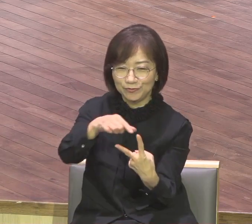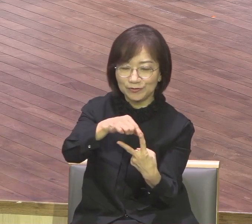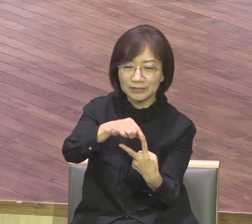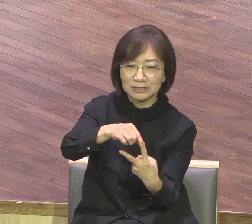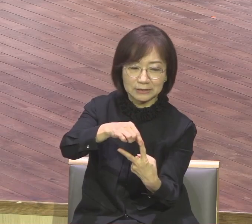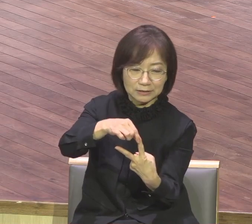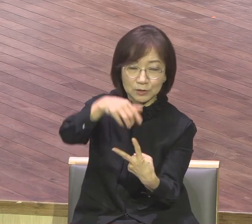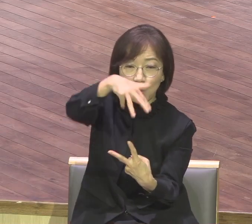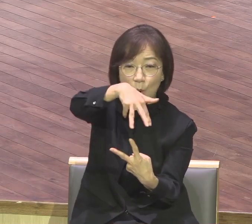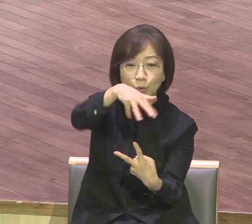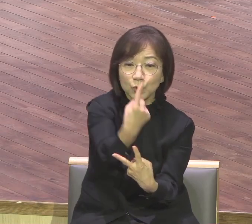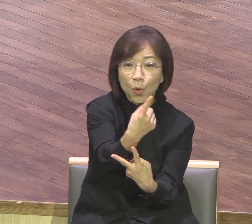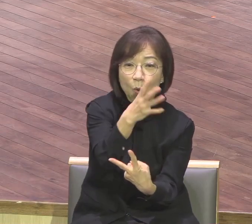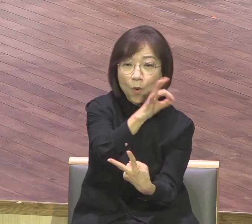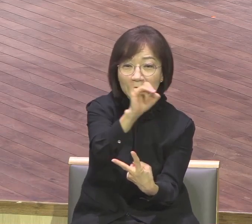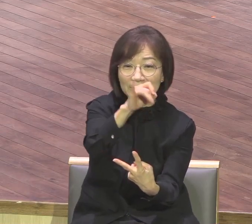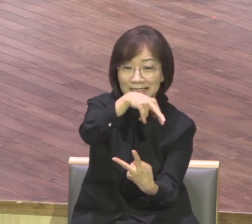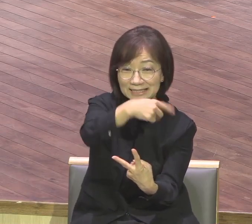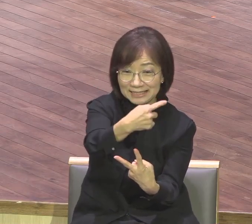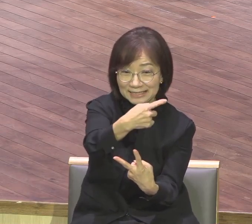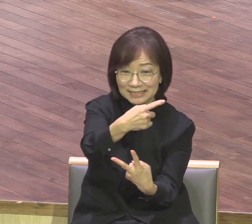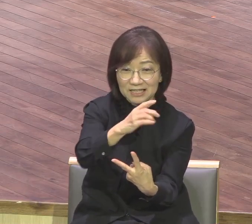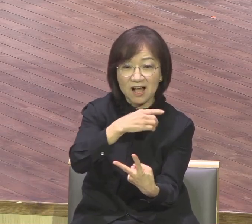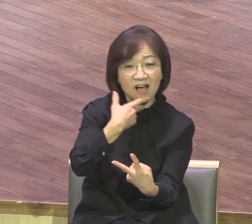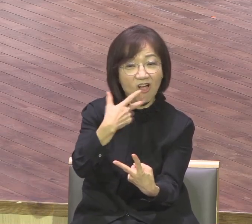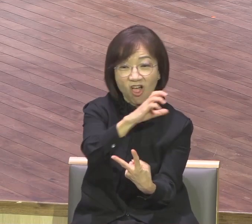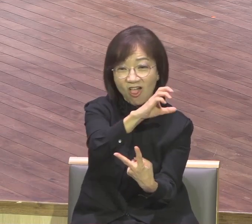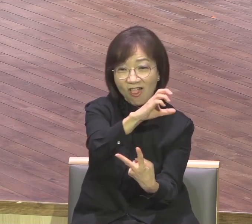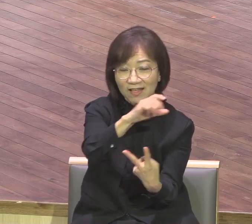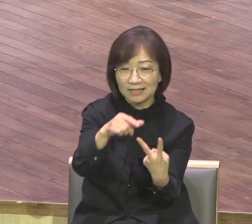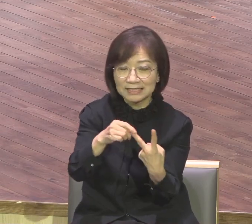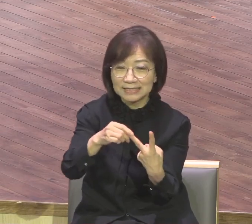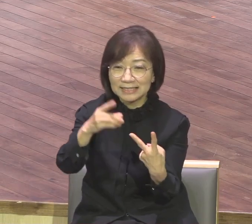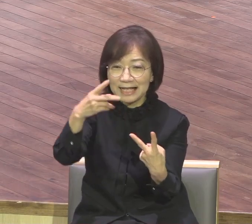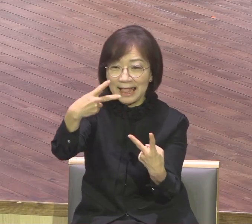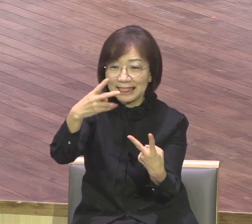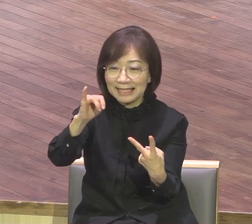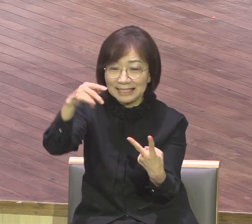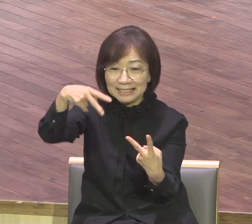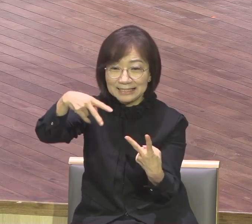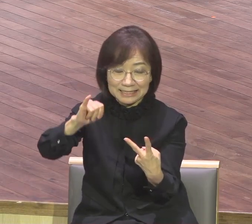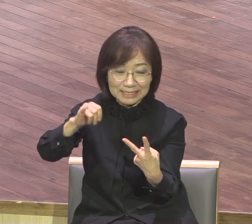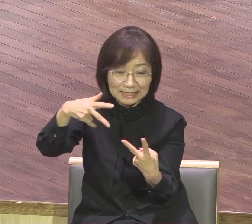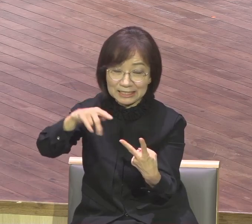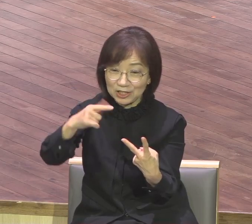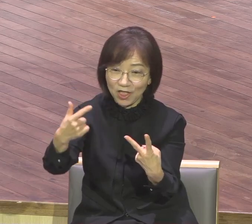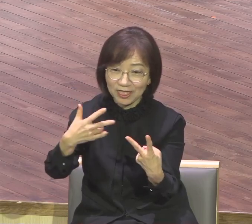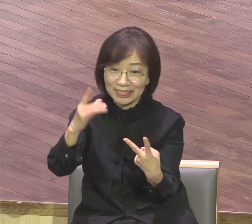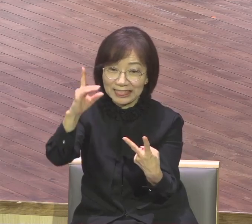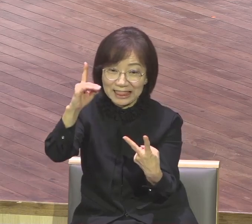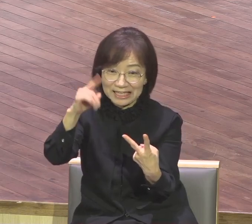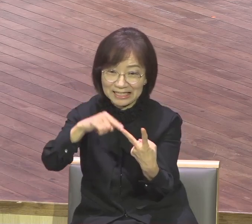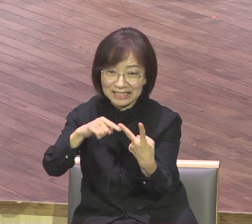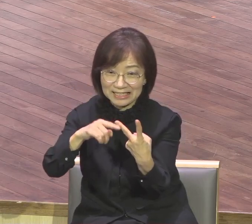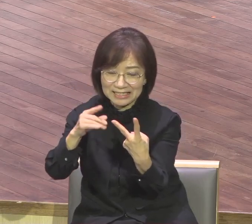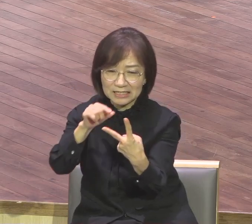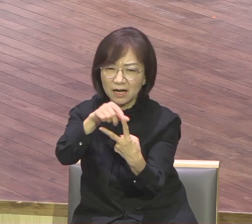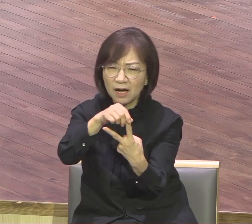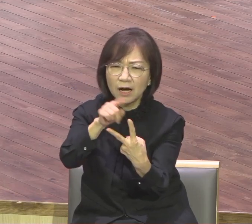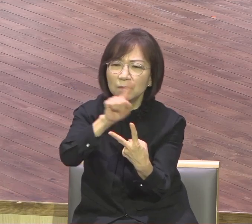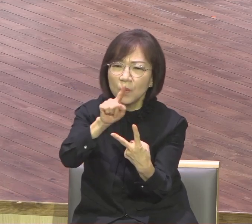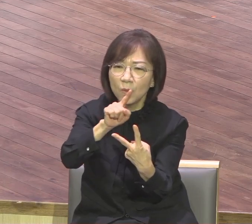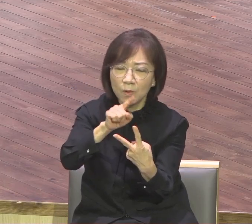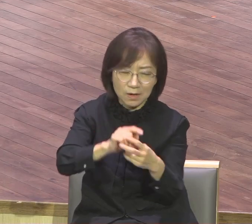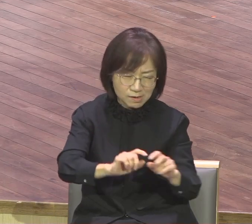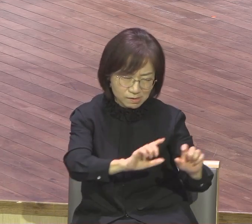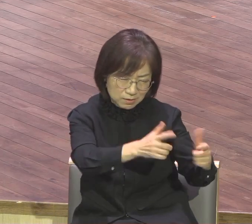choice. Choice와 decision 두 가지가 있습니다. Dos palabras que es choice y decisión. Choice는 뭐예요? Que es el choice. 여러 가지 가운데